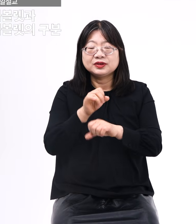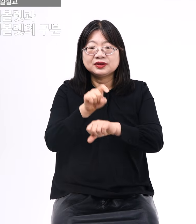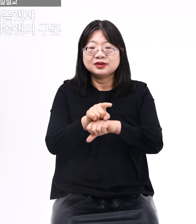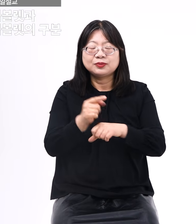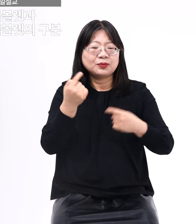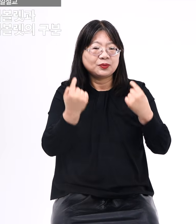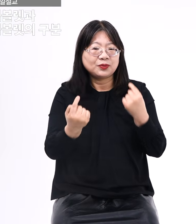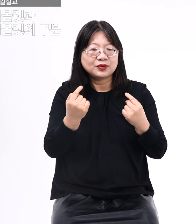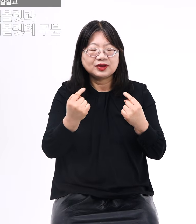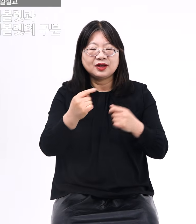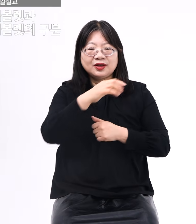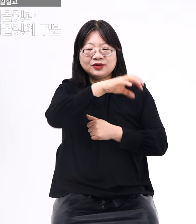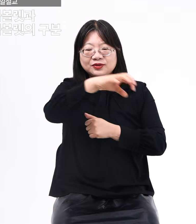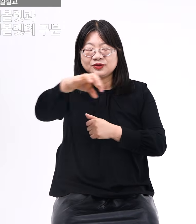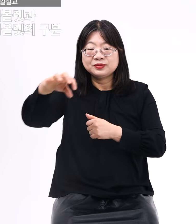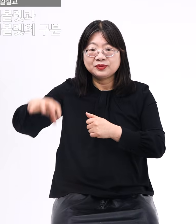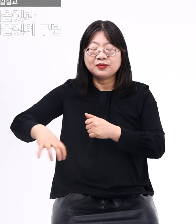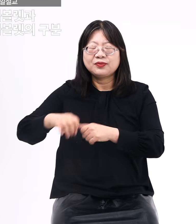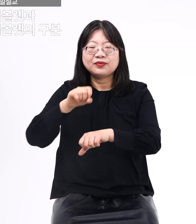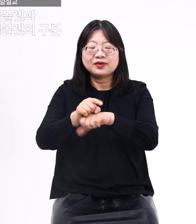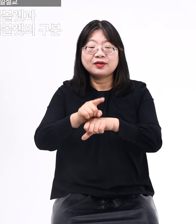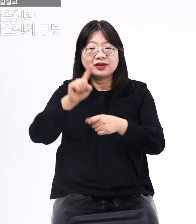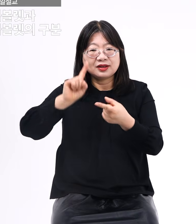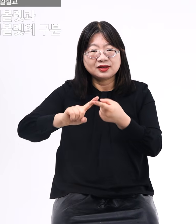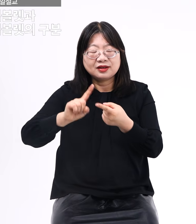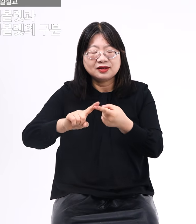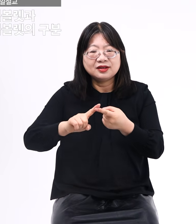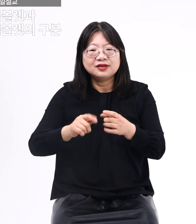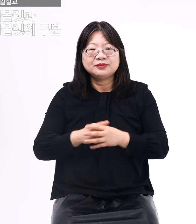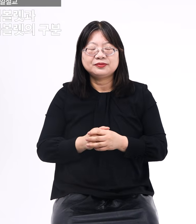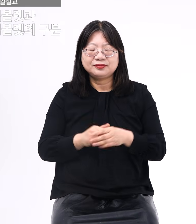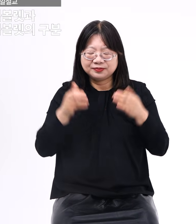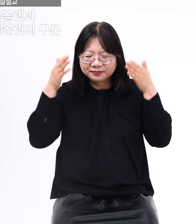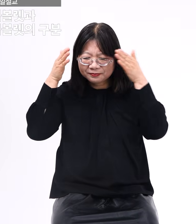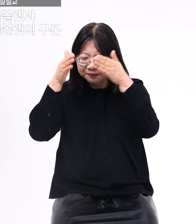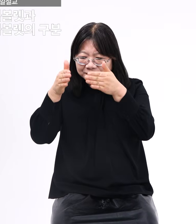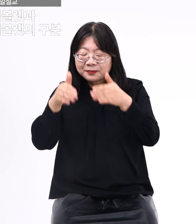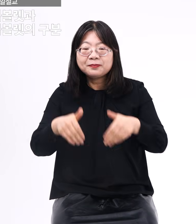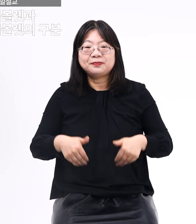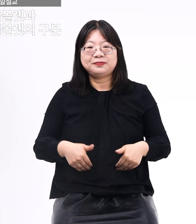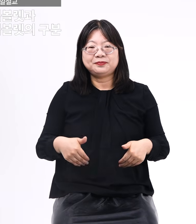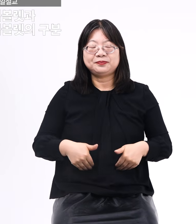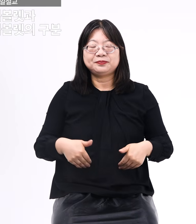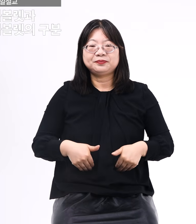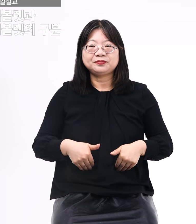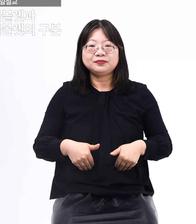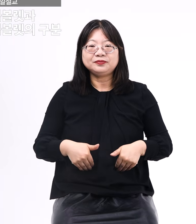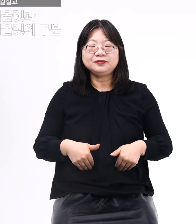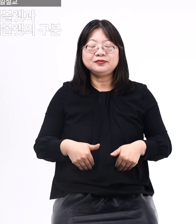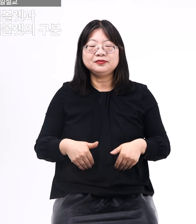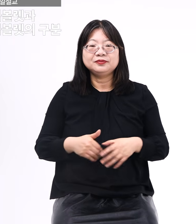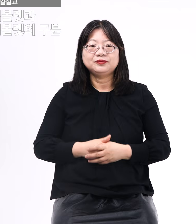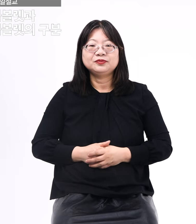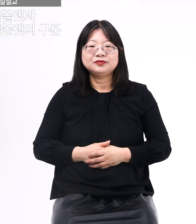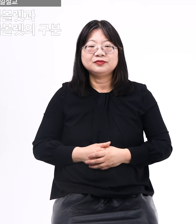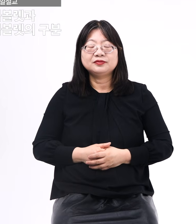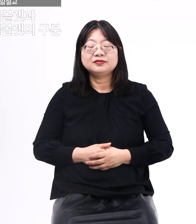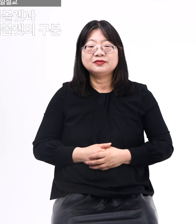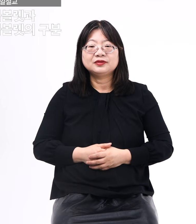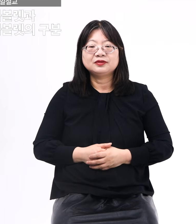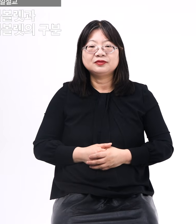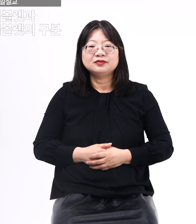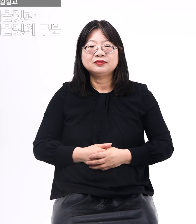중심성보다는 주변성에 초점을 맞춰야 됩니다. 그 원본은